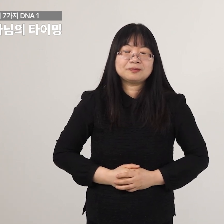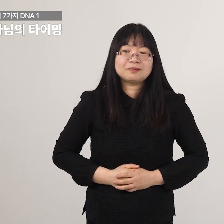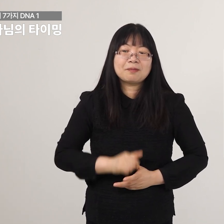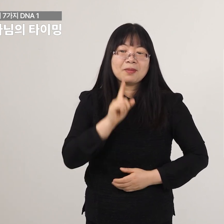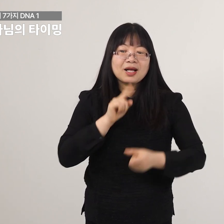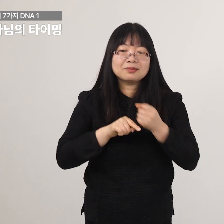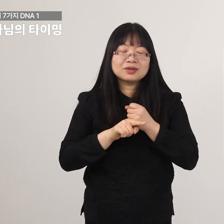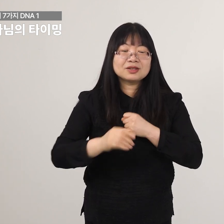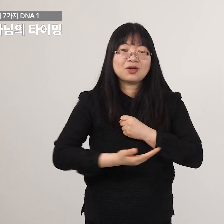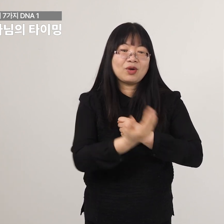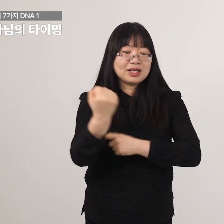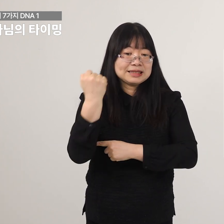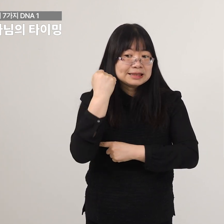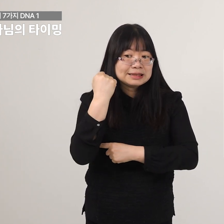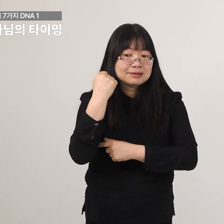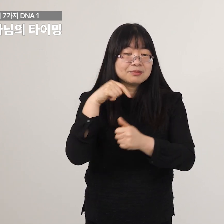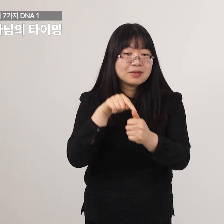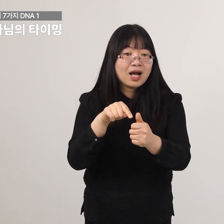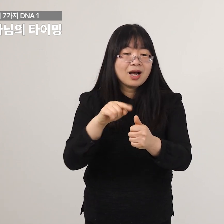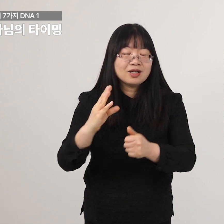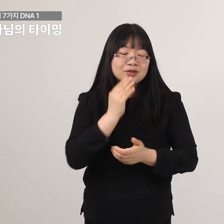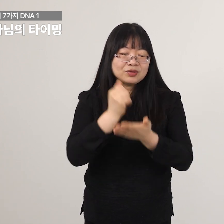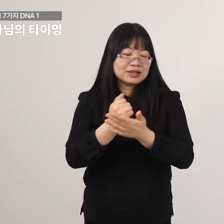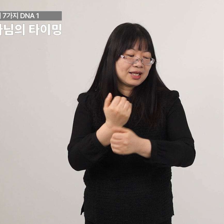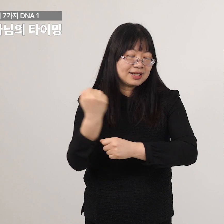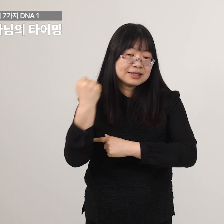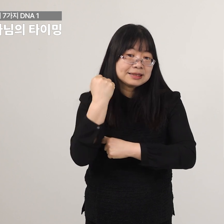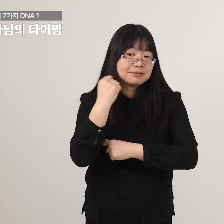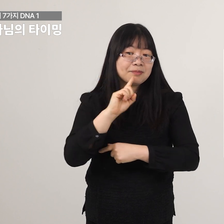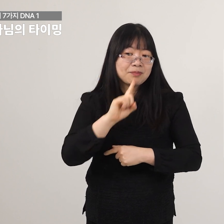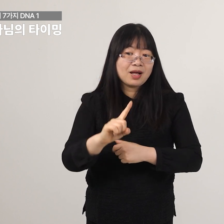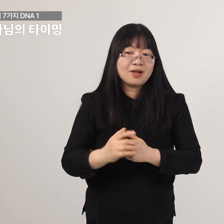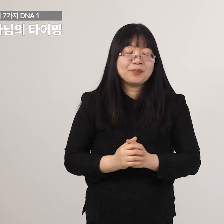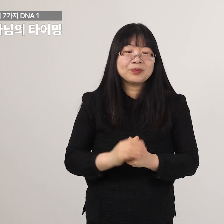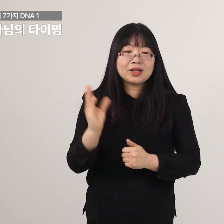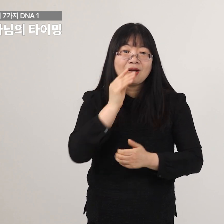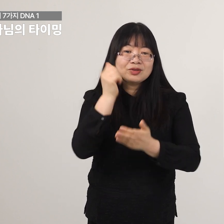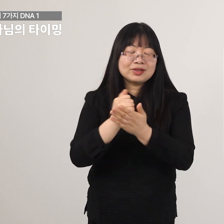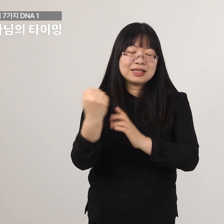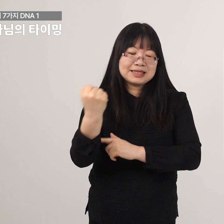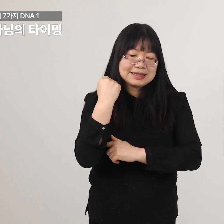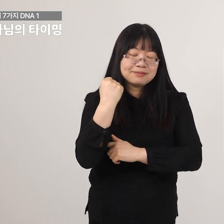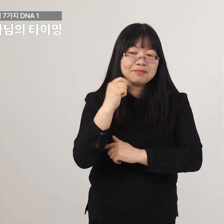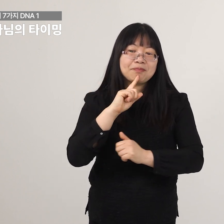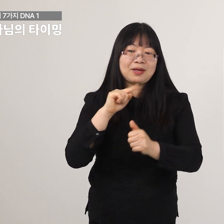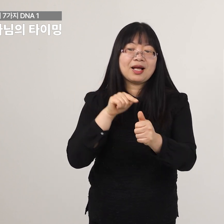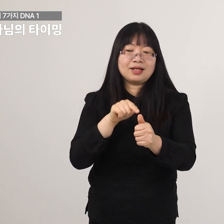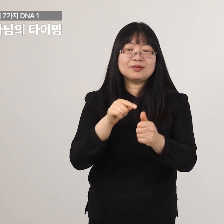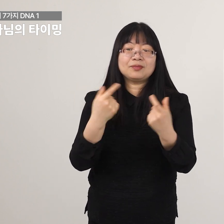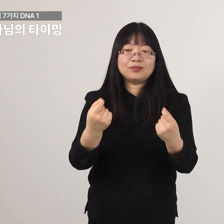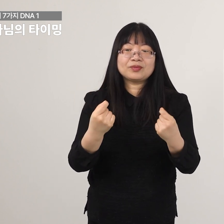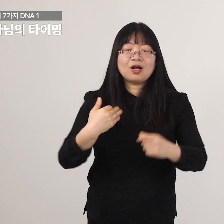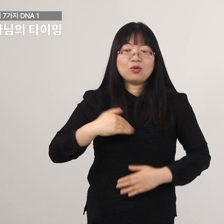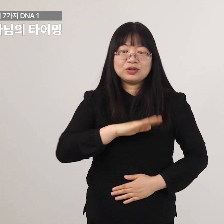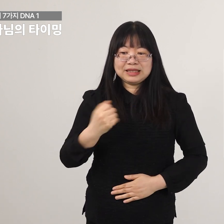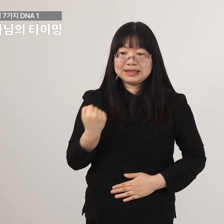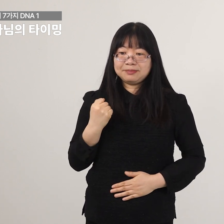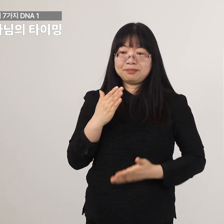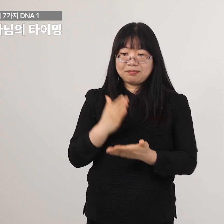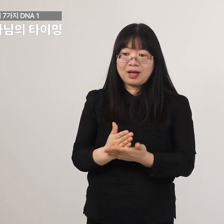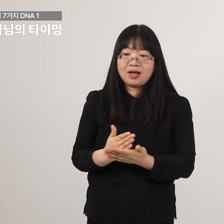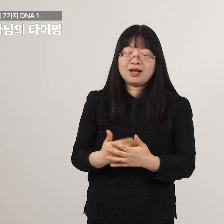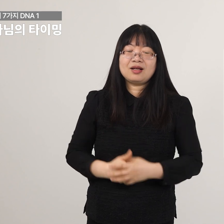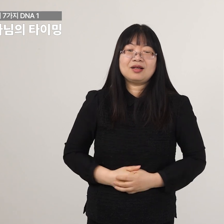말은 여러분 힘으로 하라는 얘기입니까? 성령님의 힘으로 하라는 얘기입니까? 성령님의 힘으로 하라는 얘기예요. 우리 힘으로 하지